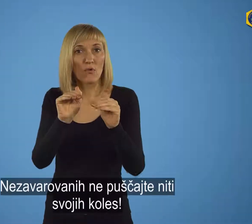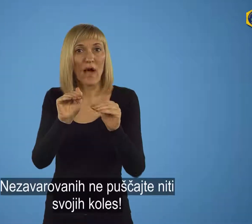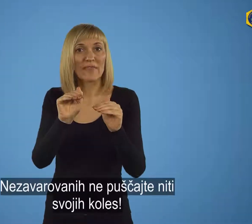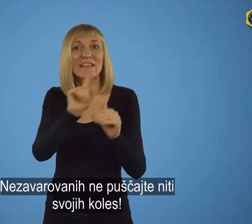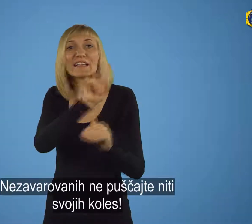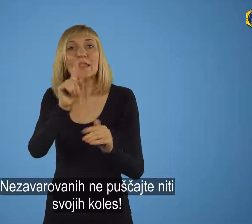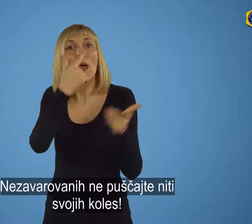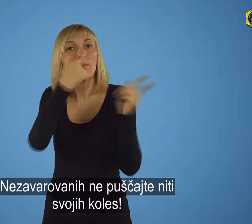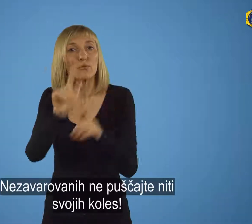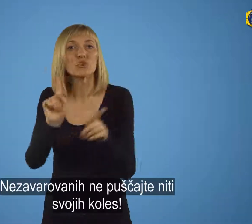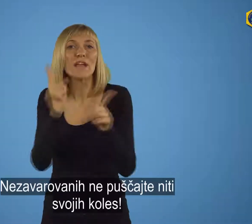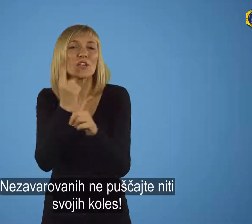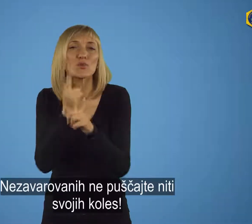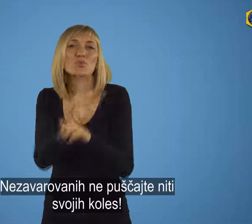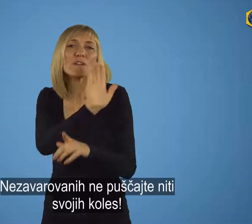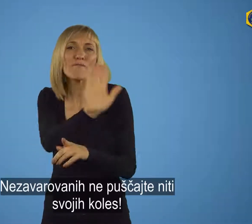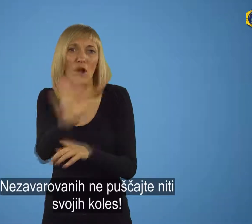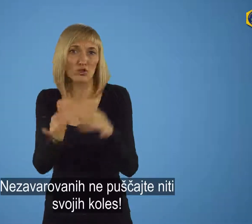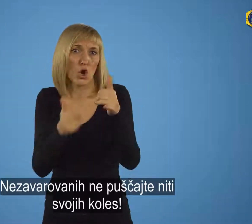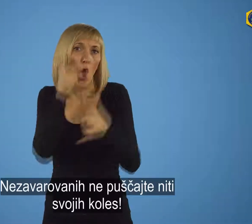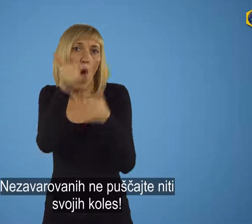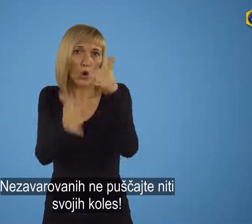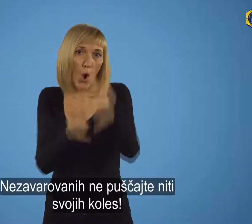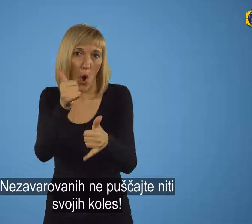Nezavarovanih ne puščajte niti svojih koles.